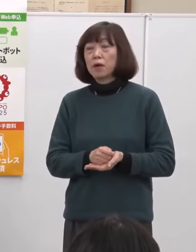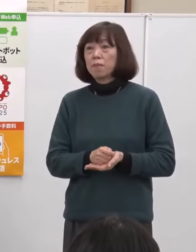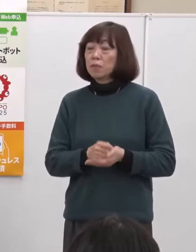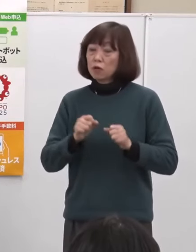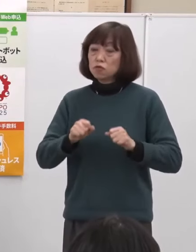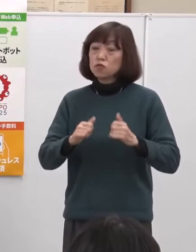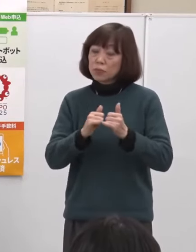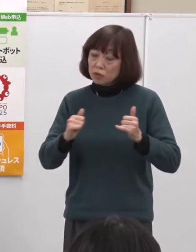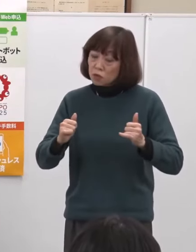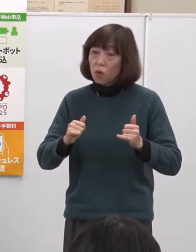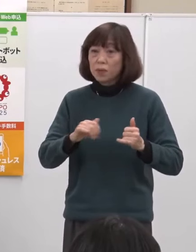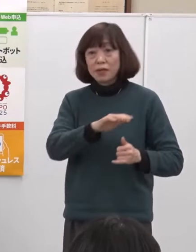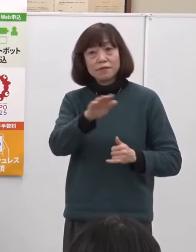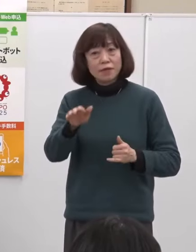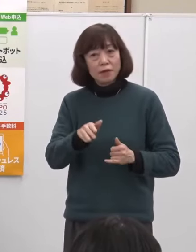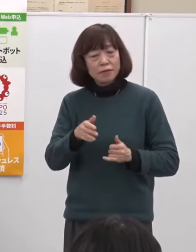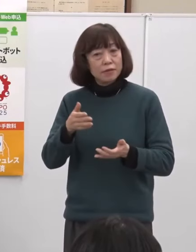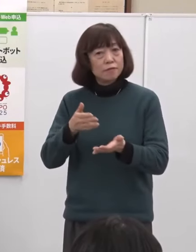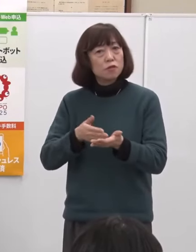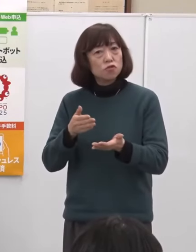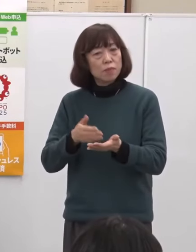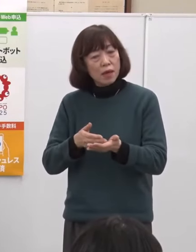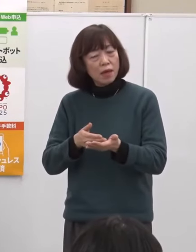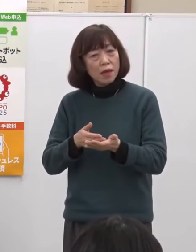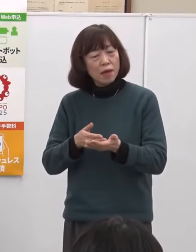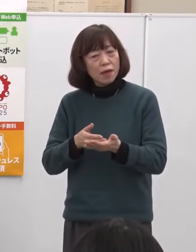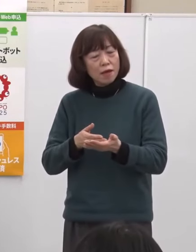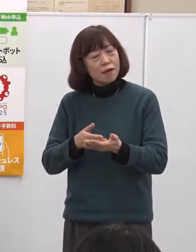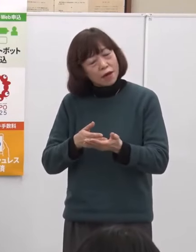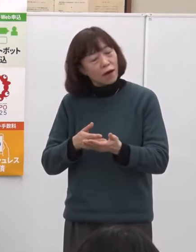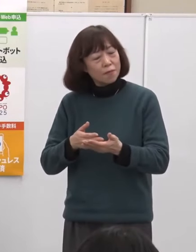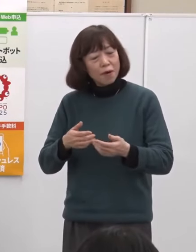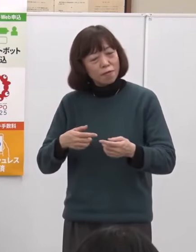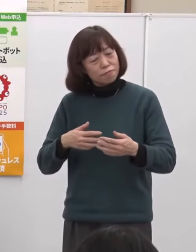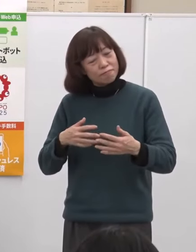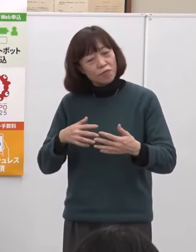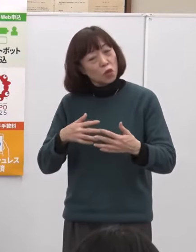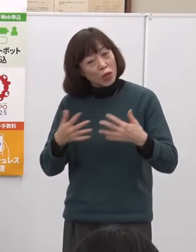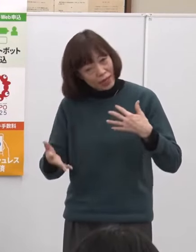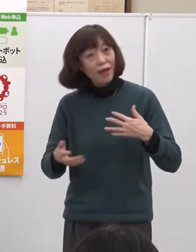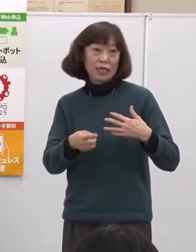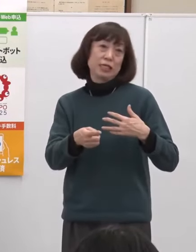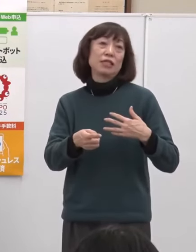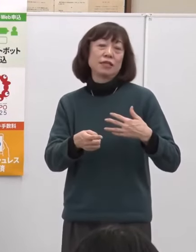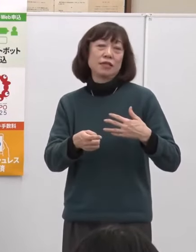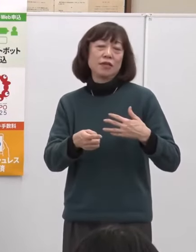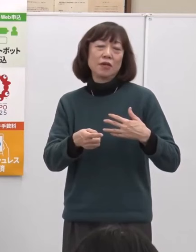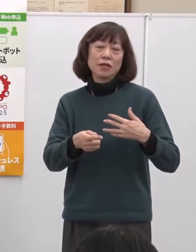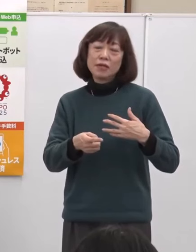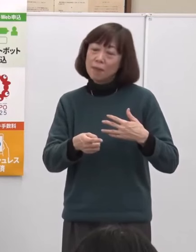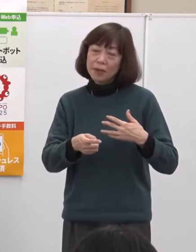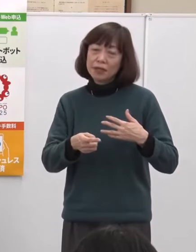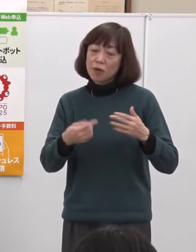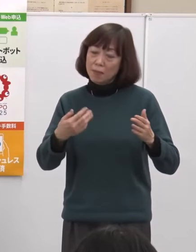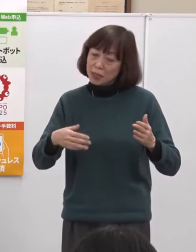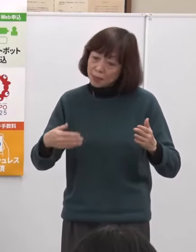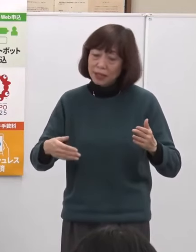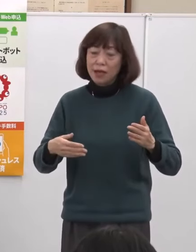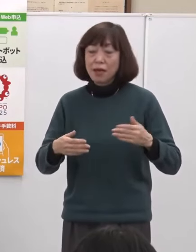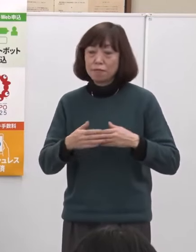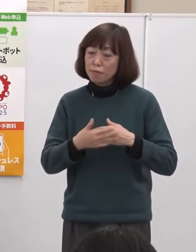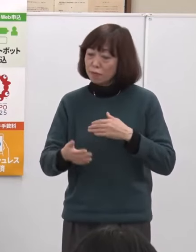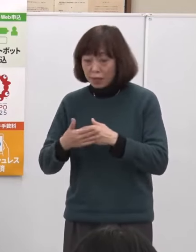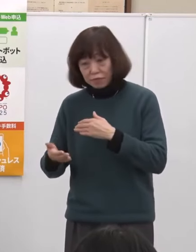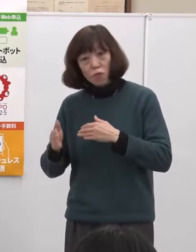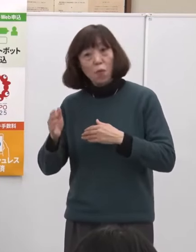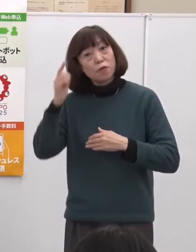民の方に説明が届いていないということは、やはりその説明会として不十分ではないかと思うんですが、そのあたりはいかがでし